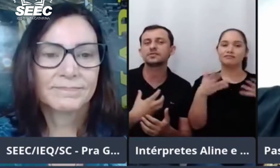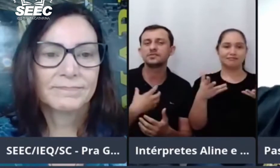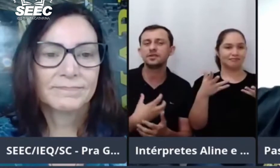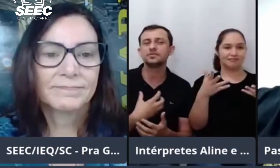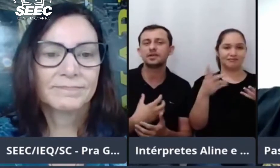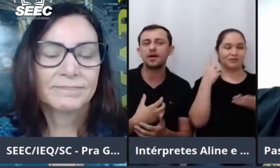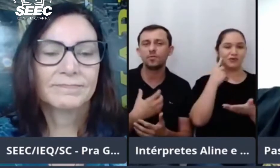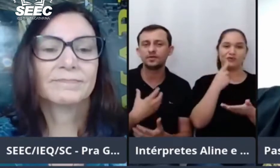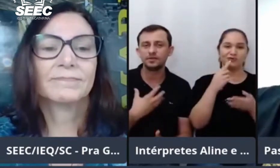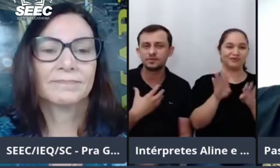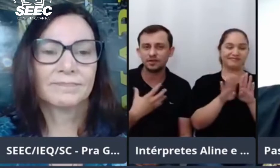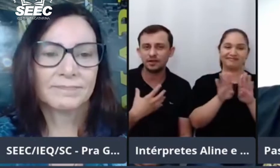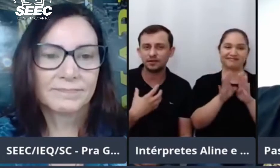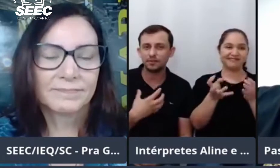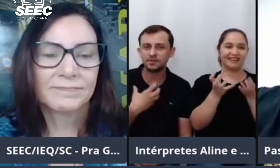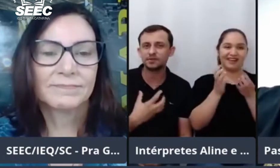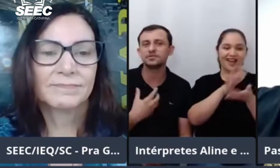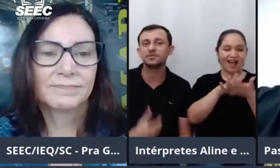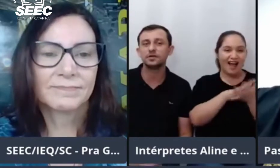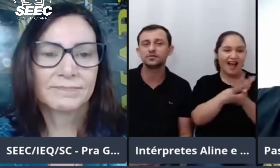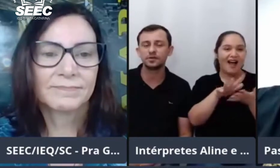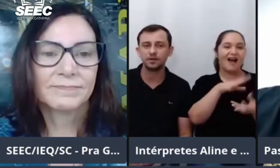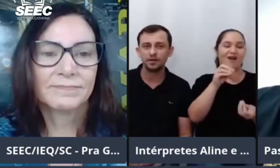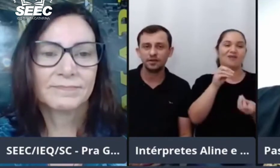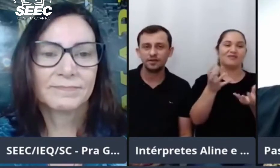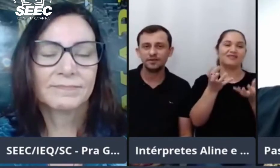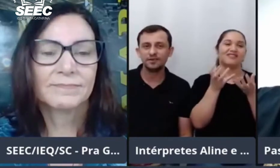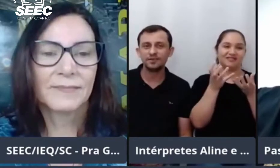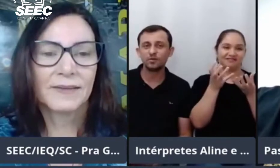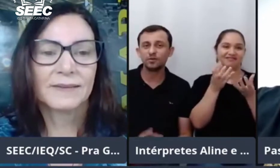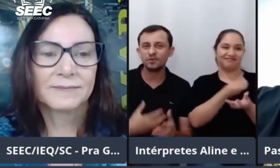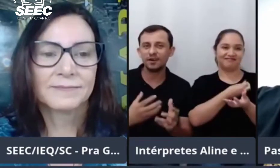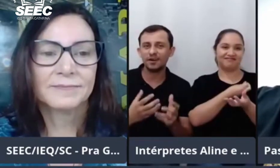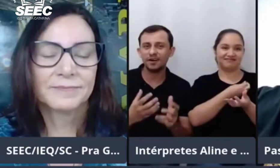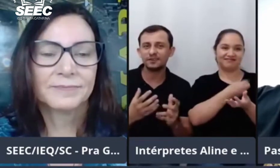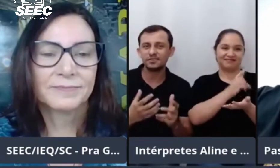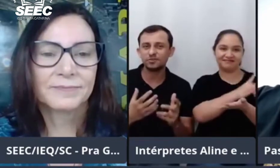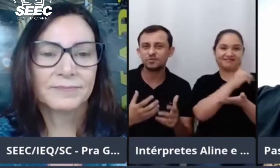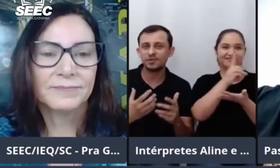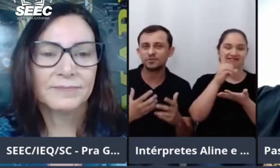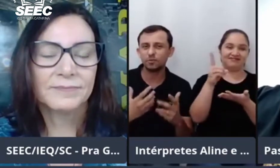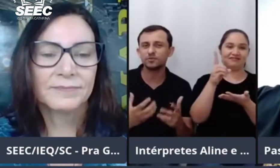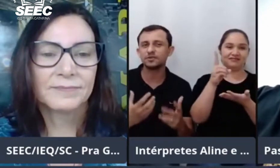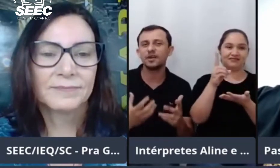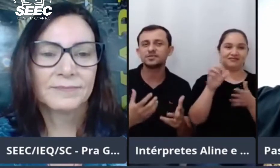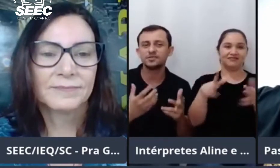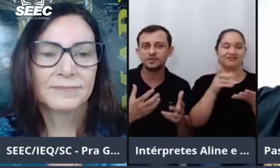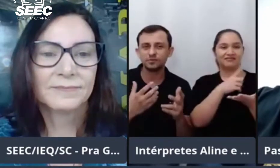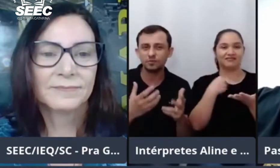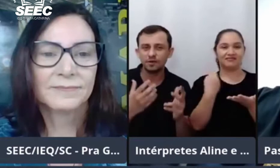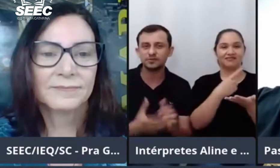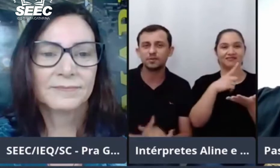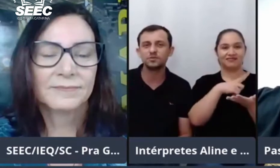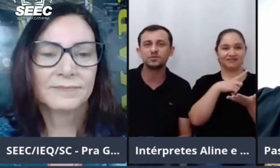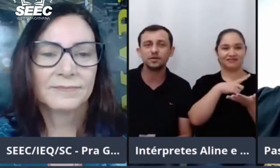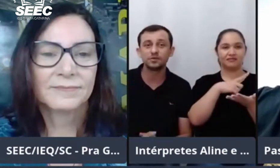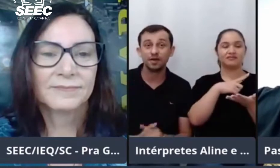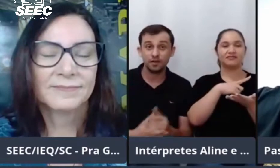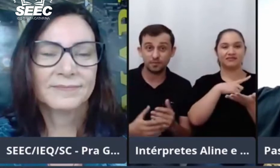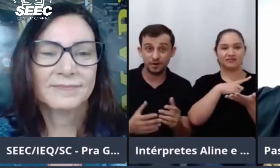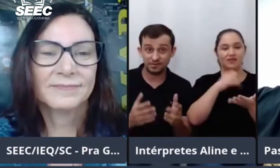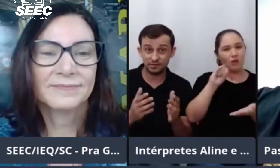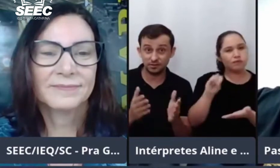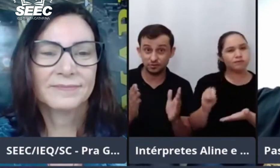têm essa sede que a alma deles tem da presença de Deus, né? E quando a gente tem essa oportunidade de ser instrumentos na mão de